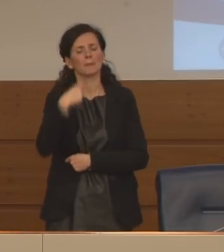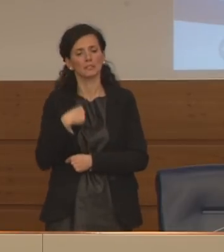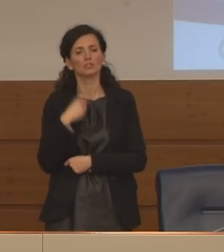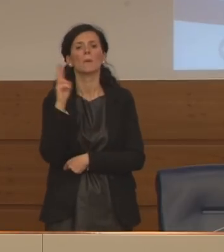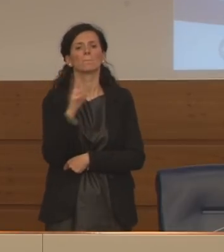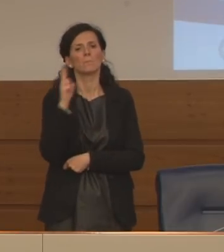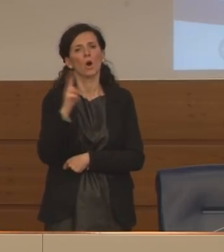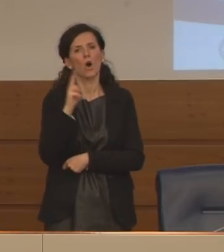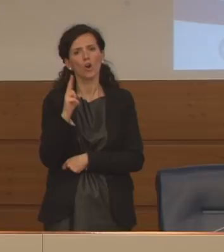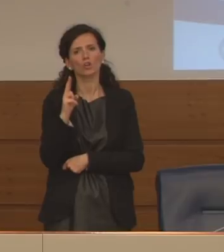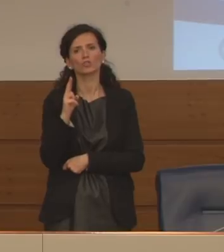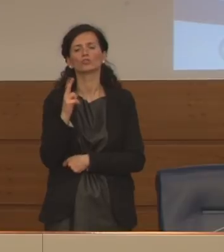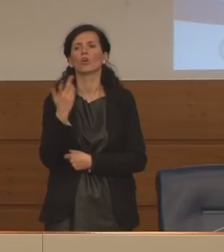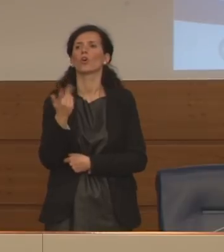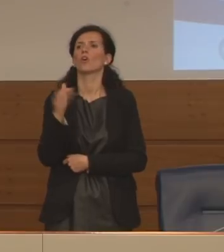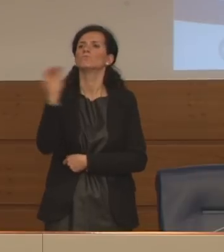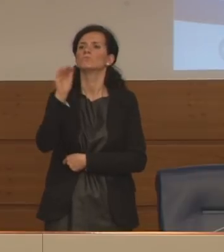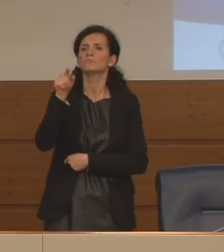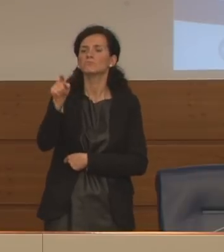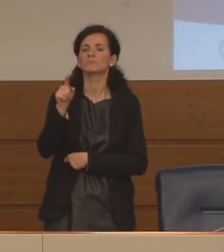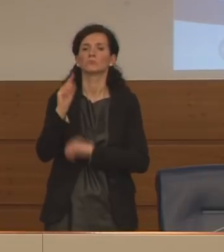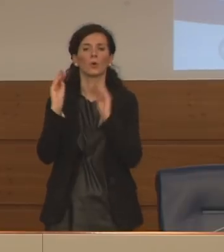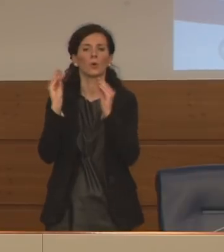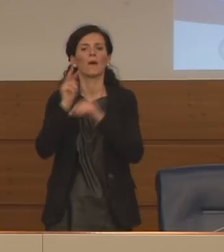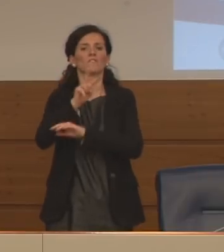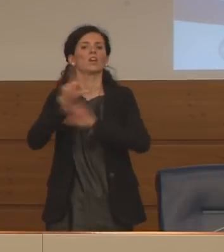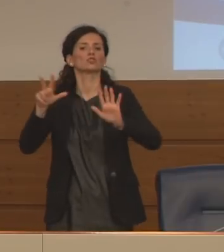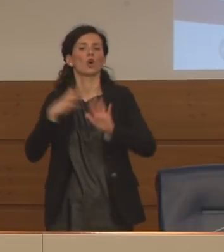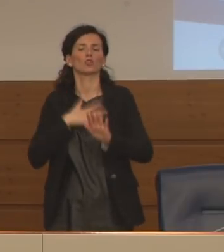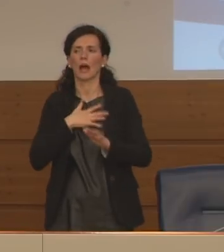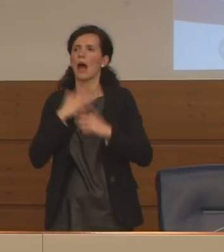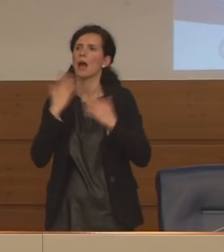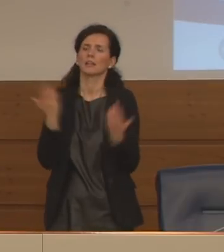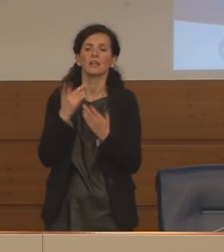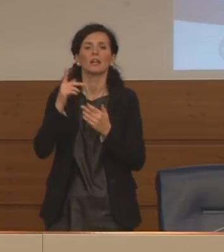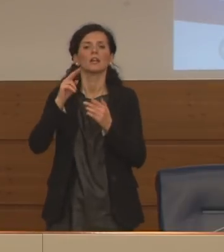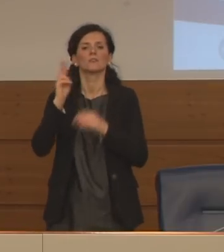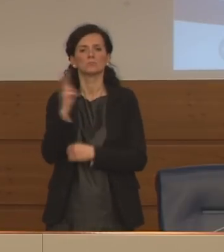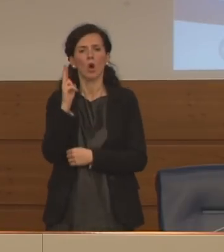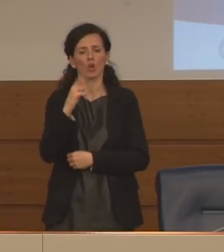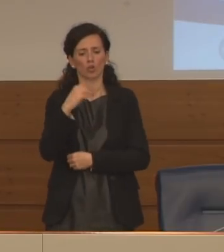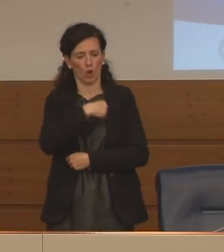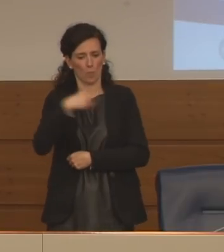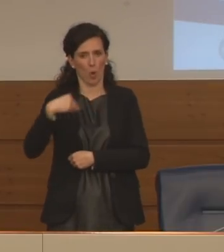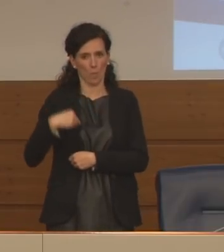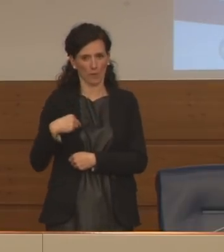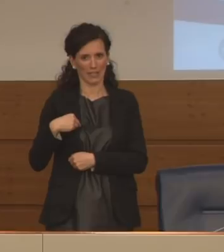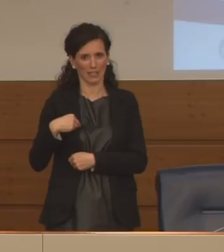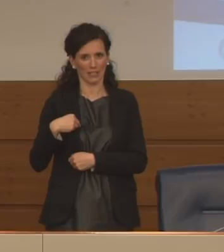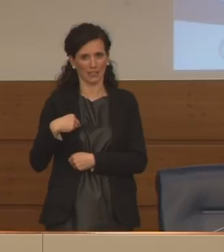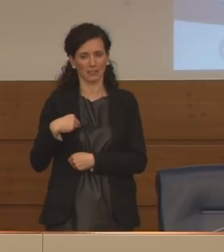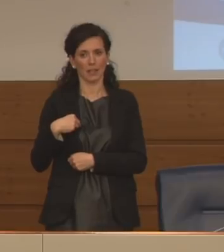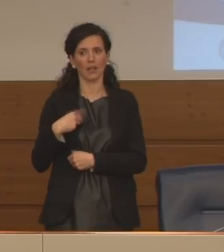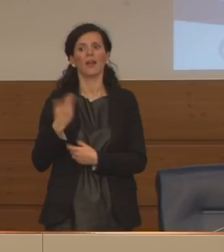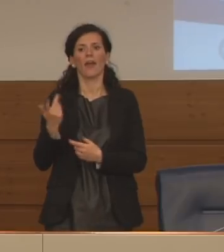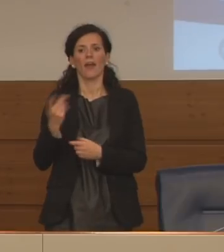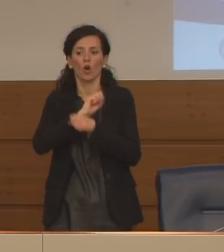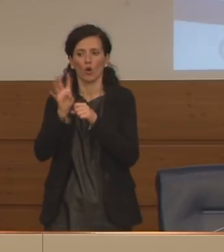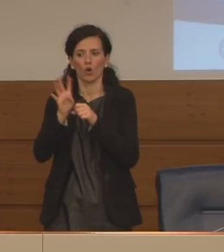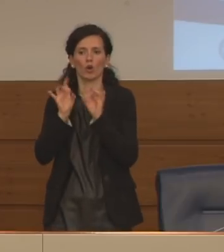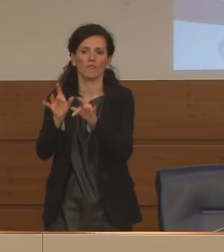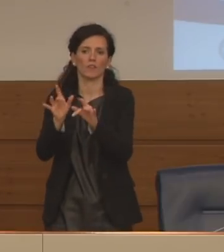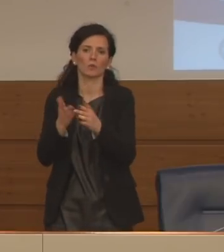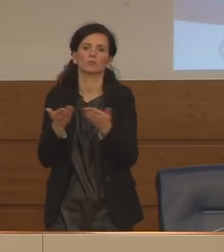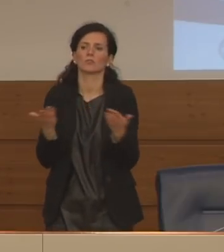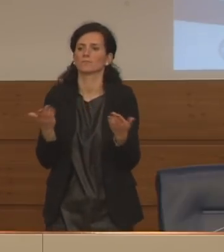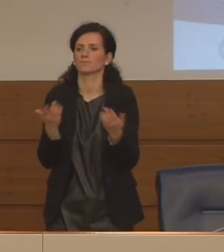solo il 28 enne morto per polmonite interstiziale da coronavirus e certo che alla fine dei giochi